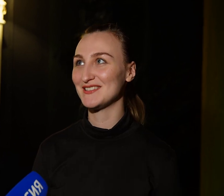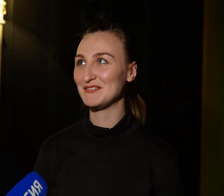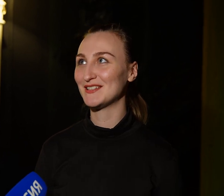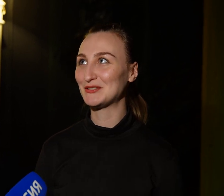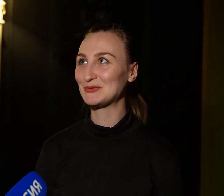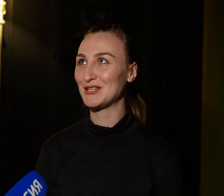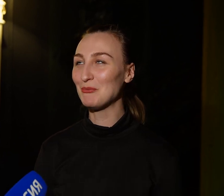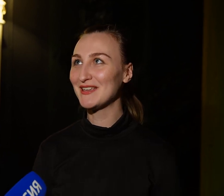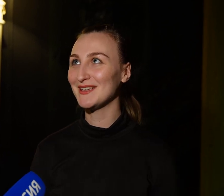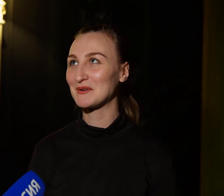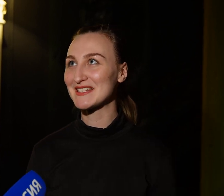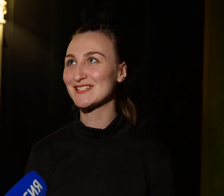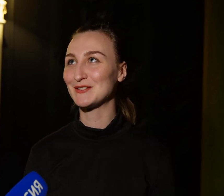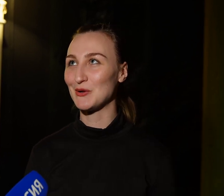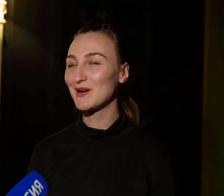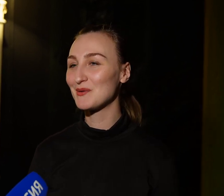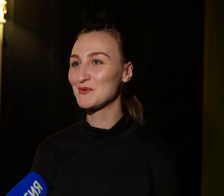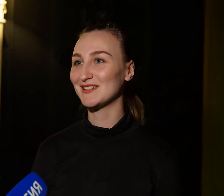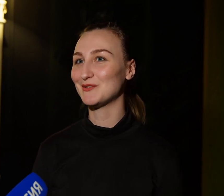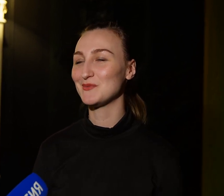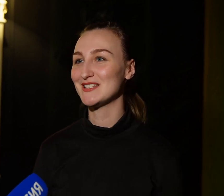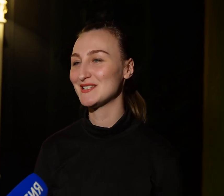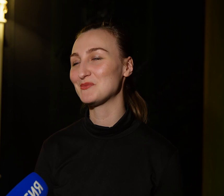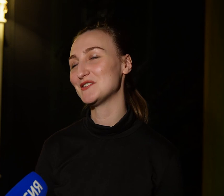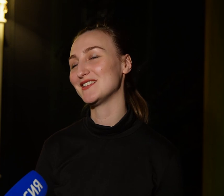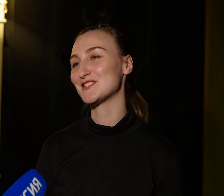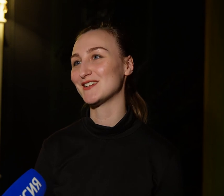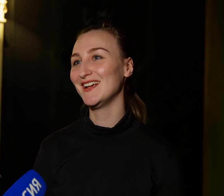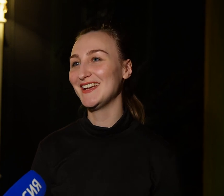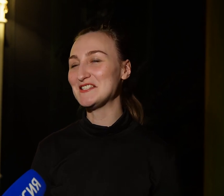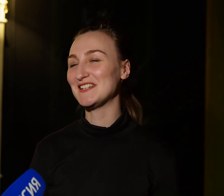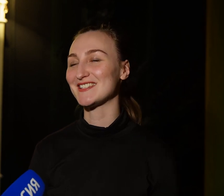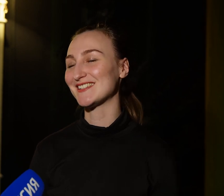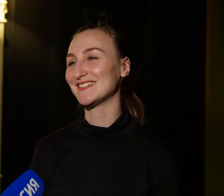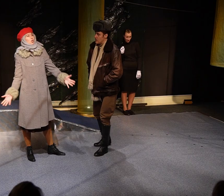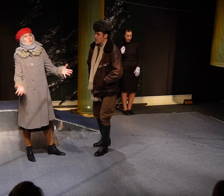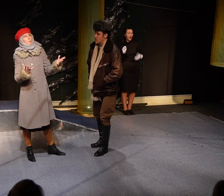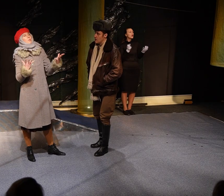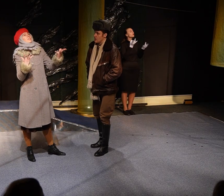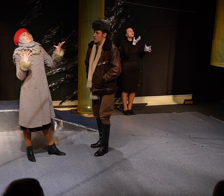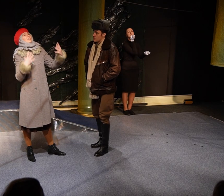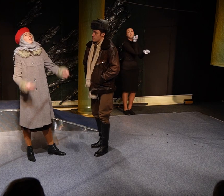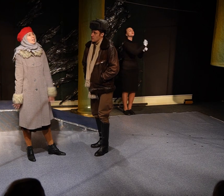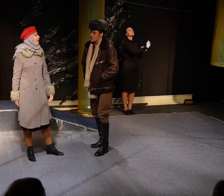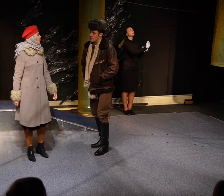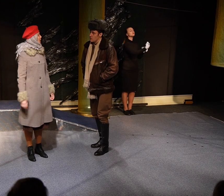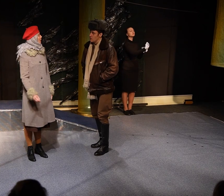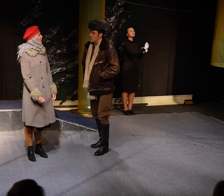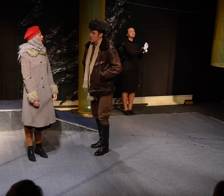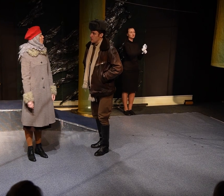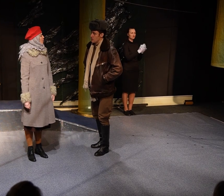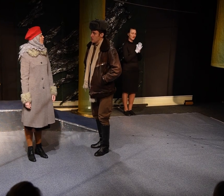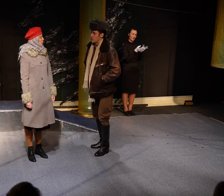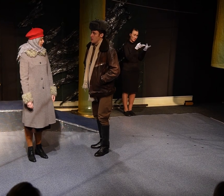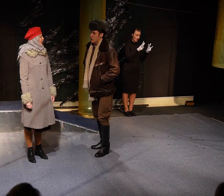То есть это действительно трудоемкий процесс, трудоемкая работа, но вместе с тем очень даже интересный. А в этом спектакле что было самое сложное перевести?